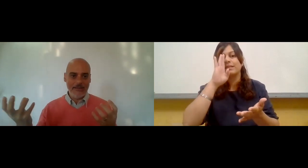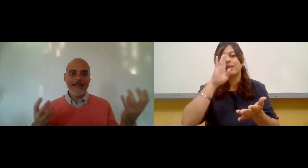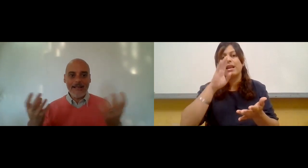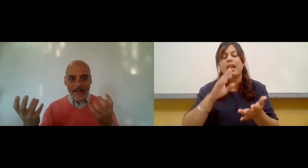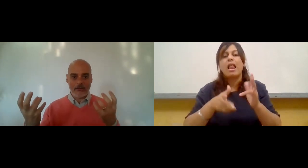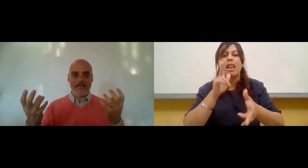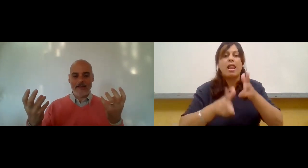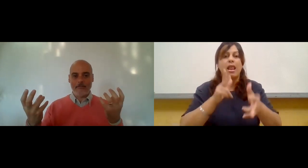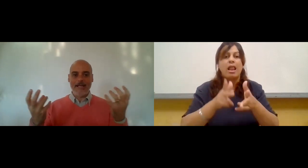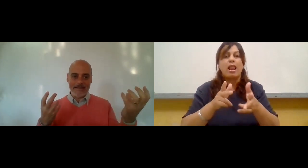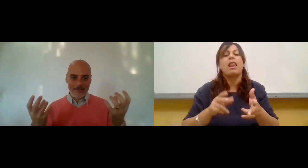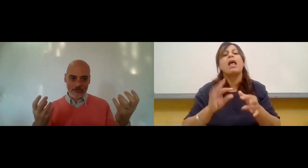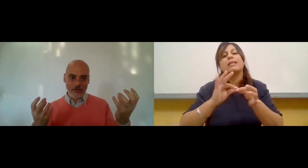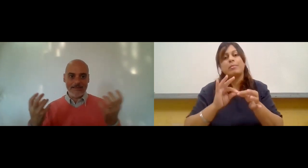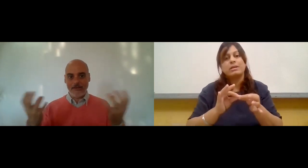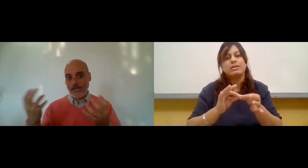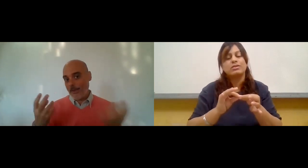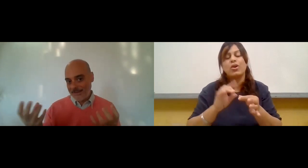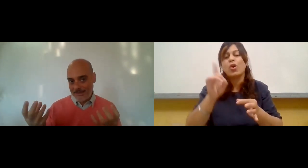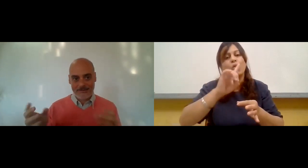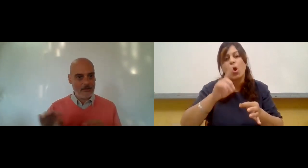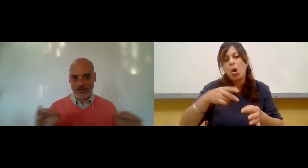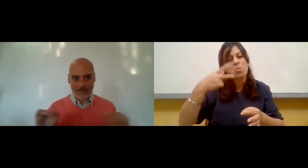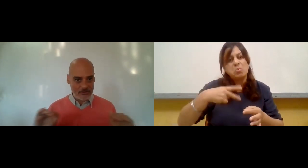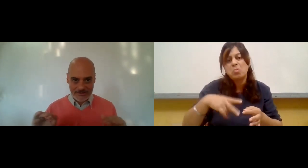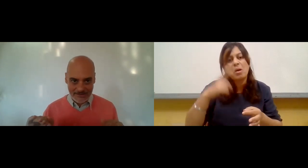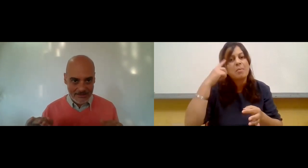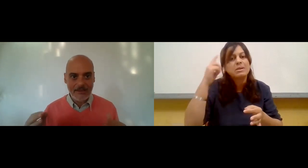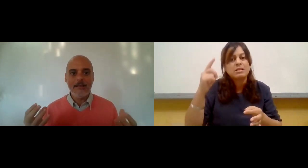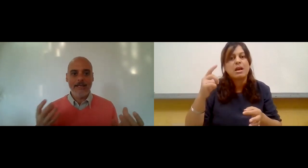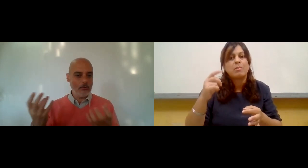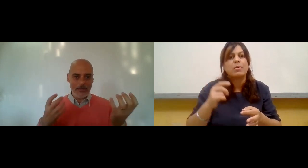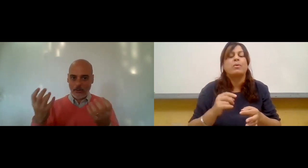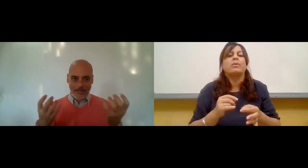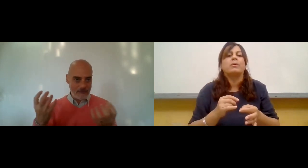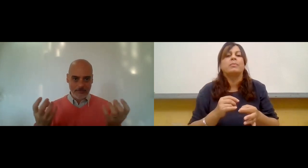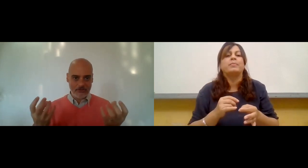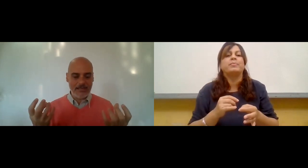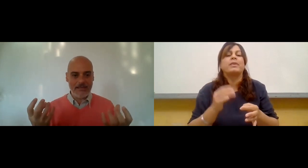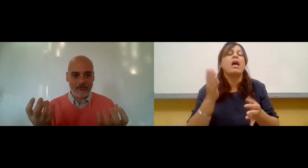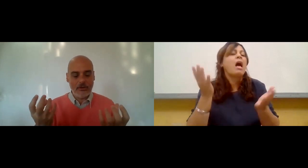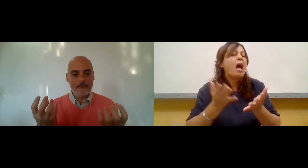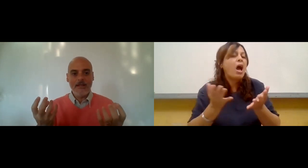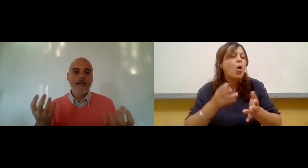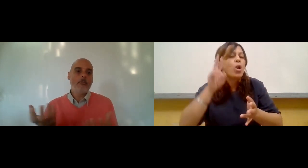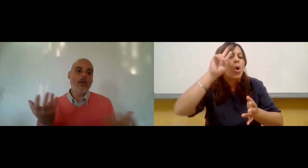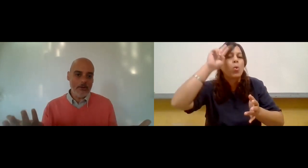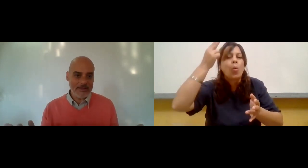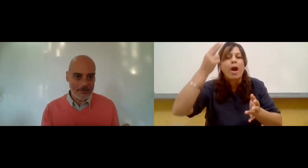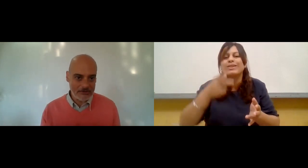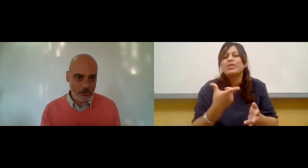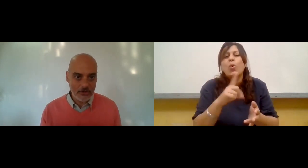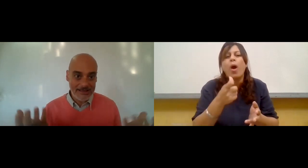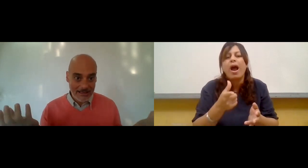lengua oral. Claro que para interpretación entre dos lenguas de señas, cosa que acá no se enseña, en Uruguay no hay formación en eso, puede